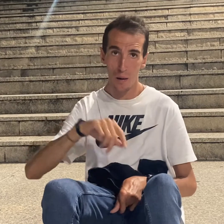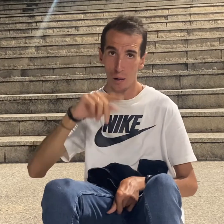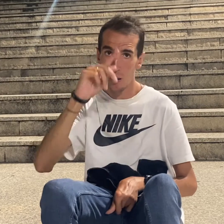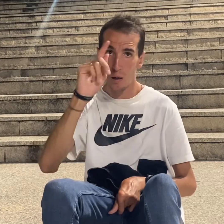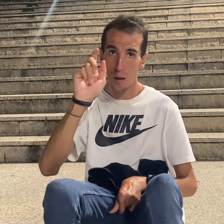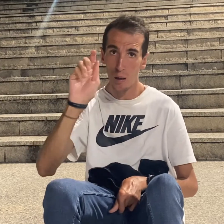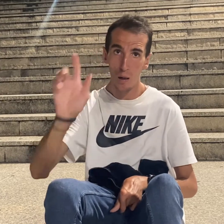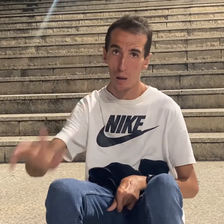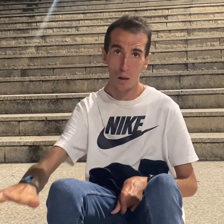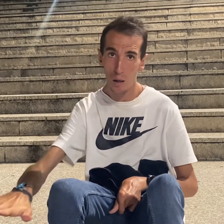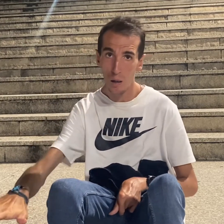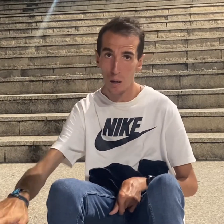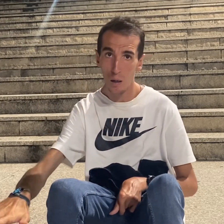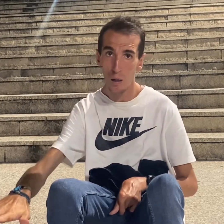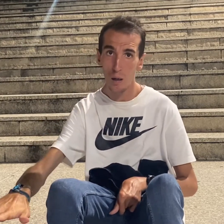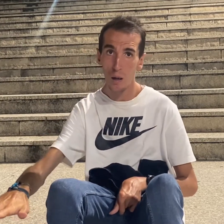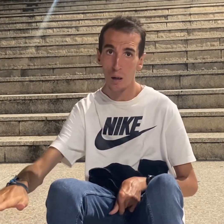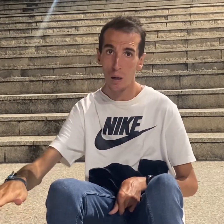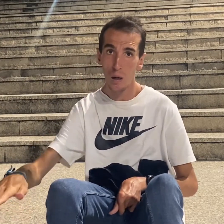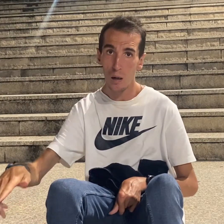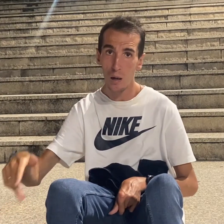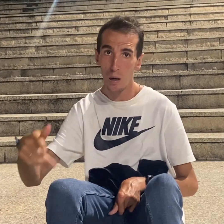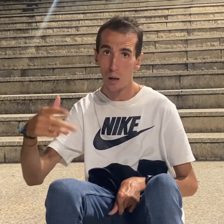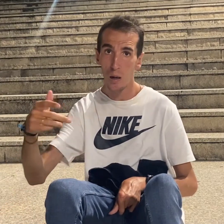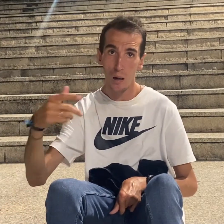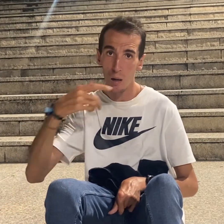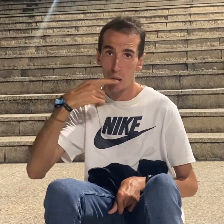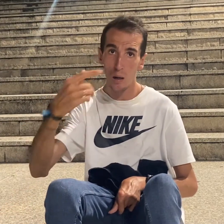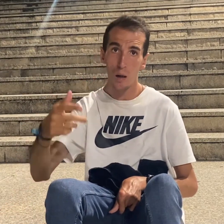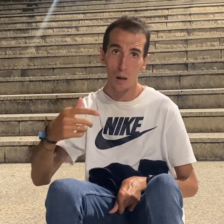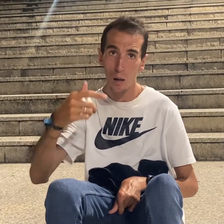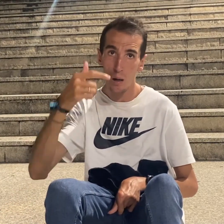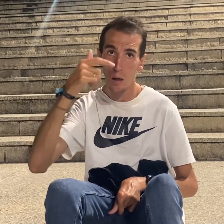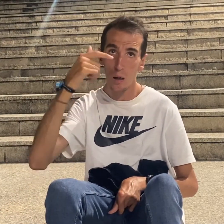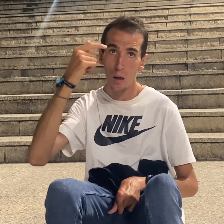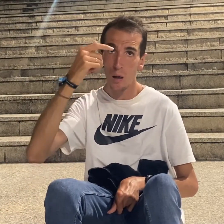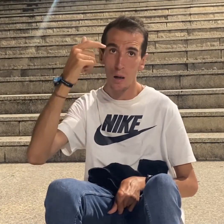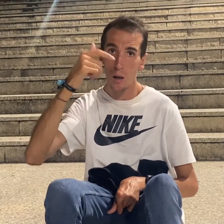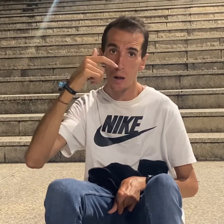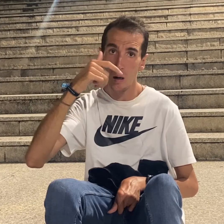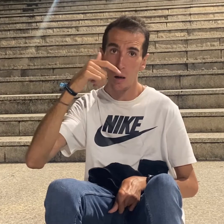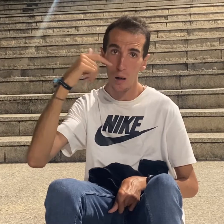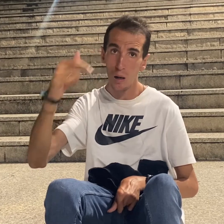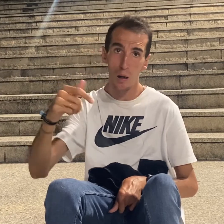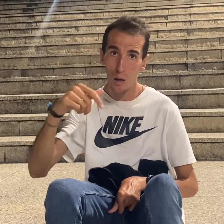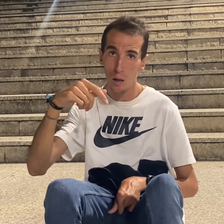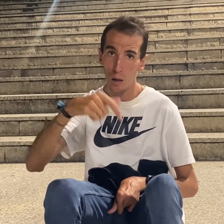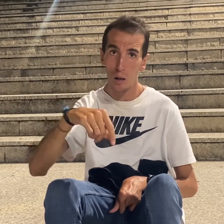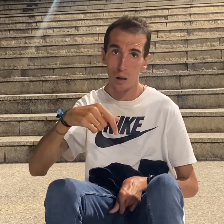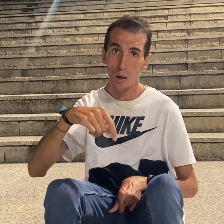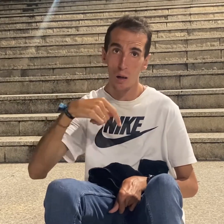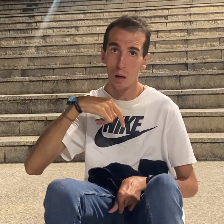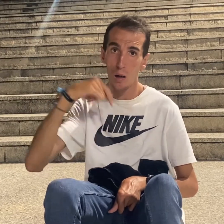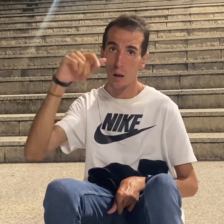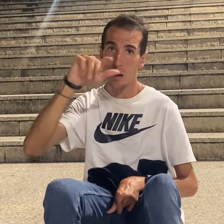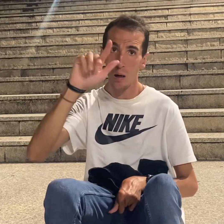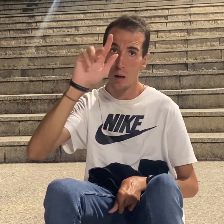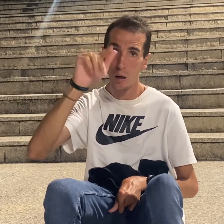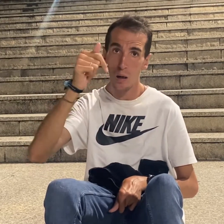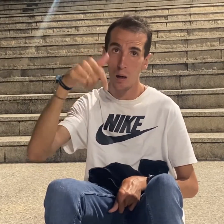Sempre dic que si de petit hagués pogut demanar un desig, seria ser l'ambaixador d'aquesta